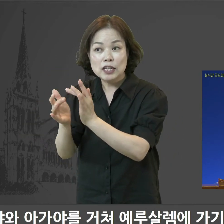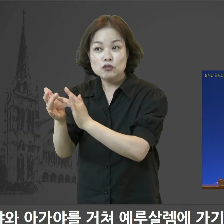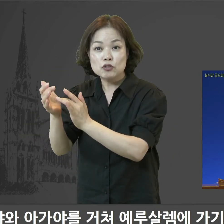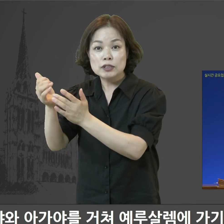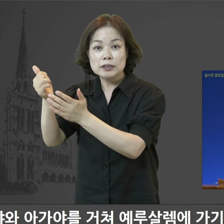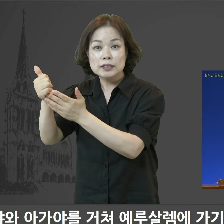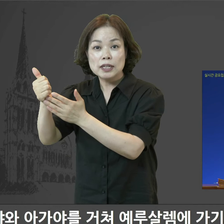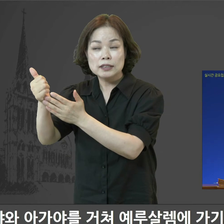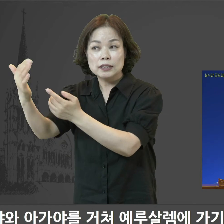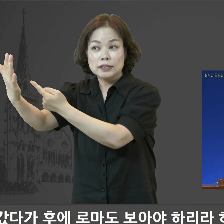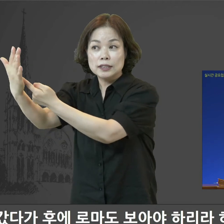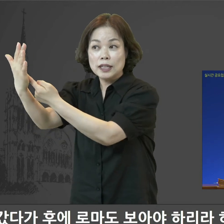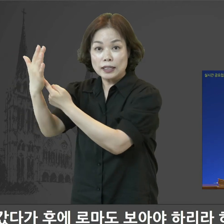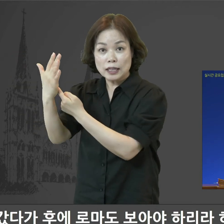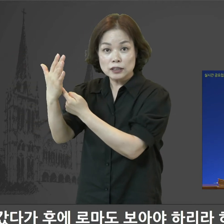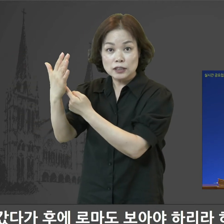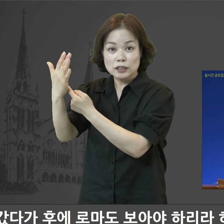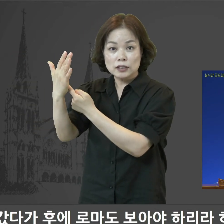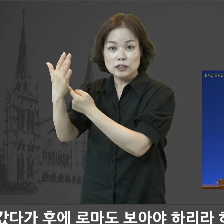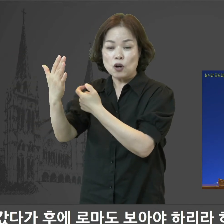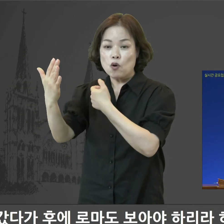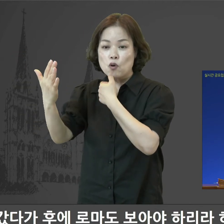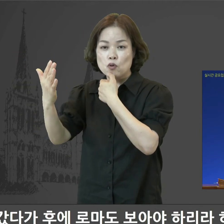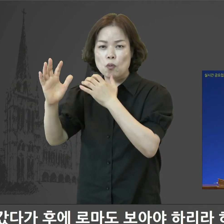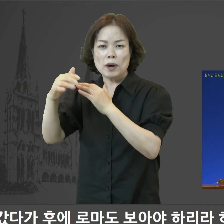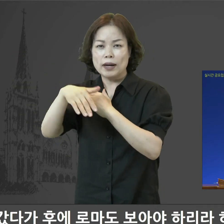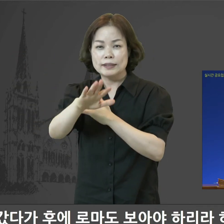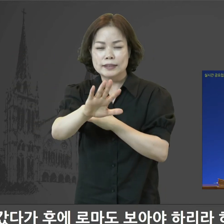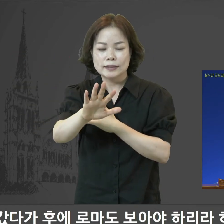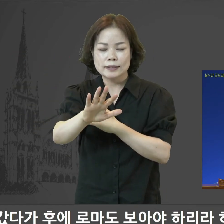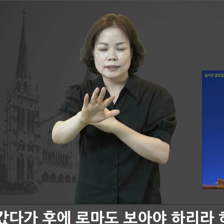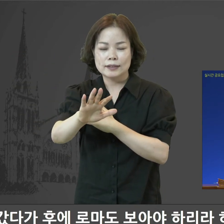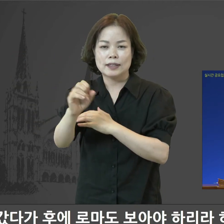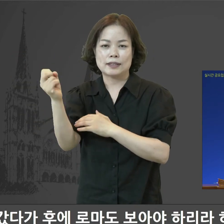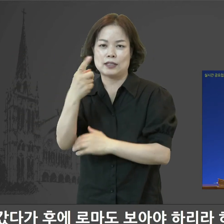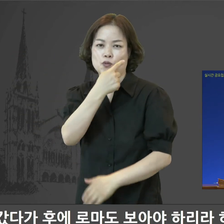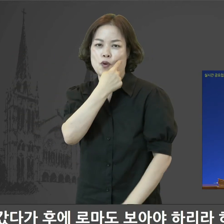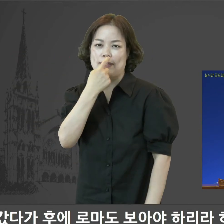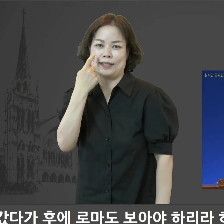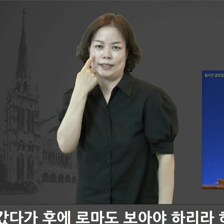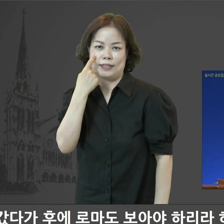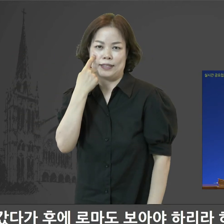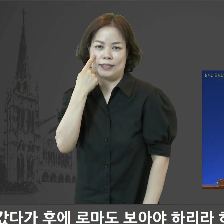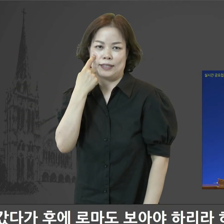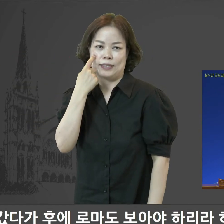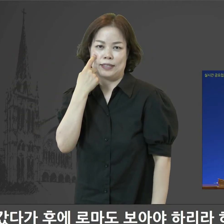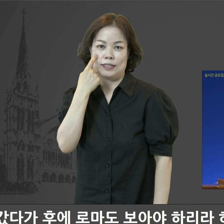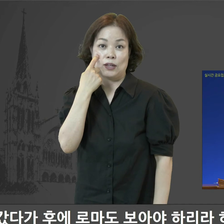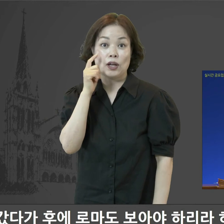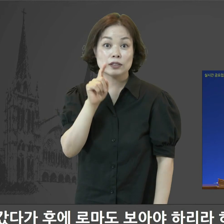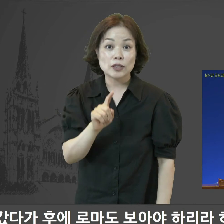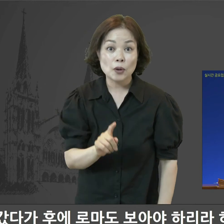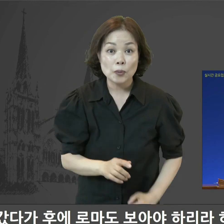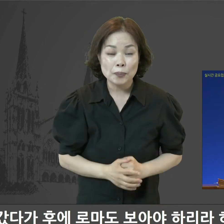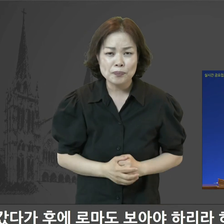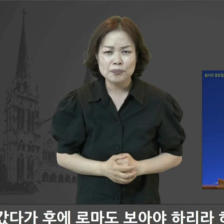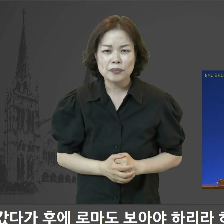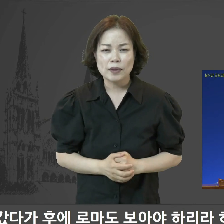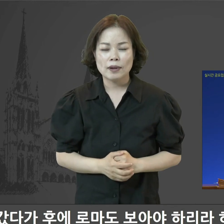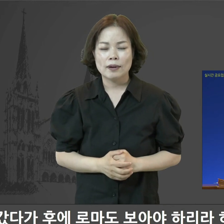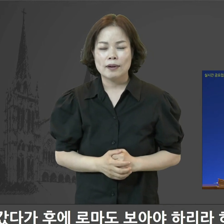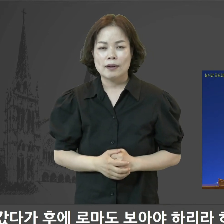예수님께서 다시 나타나셔서 로마 가야 된다는 것이 아니고 이거 확인해 주는 겁니다. 근데 확인해 주는 게